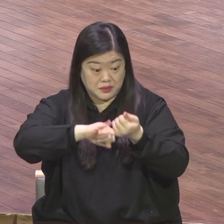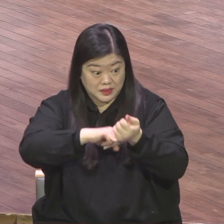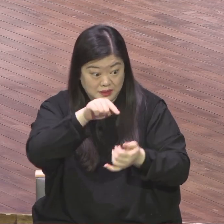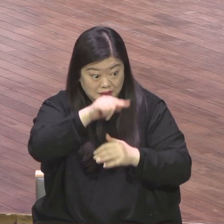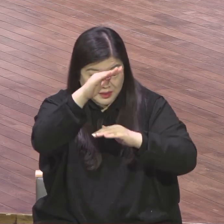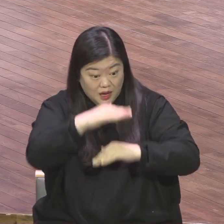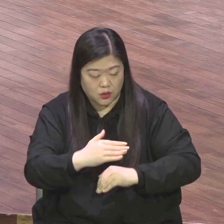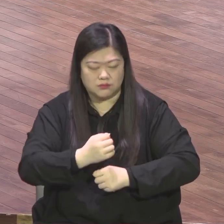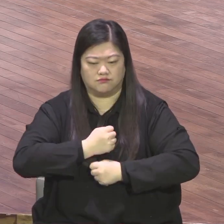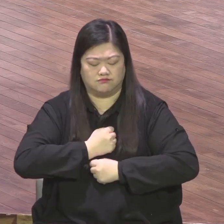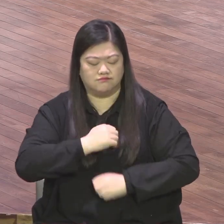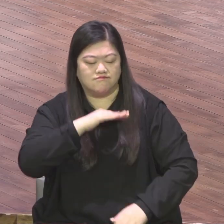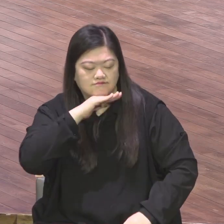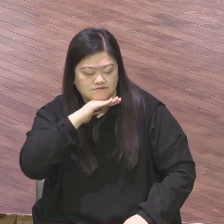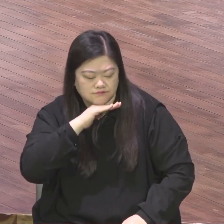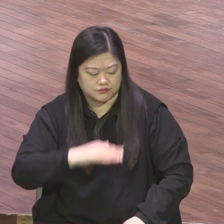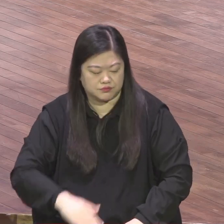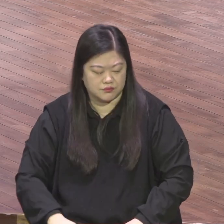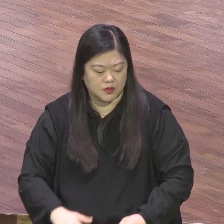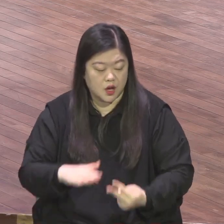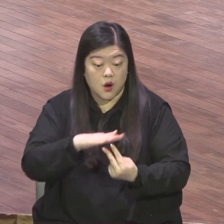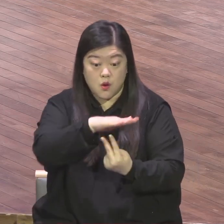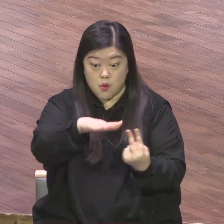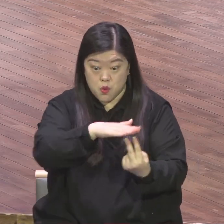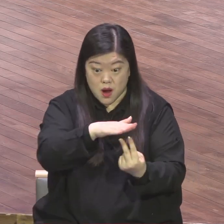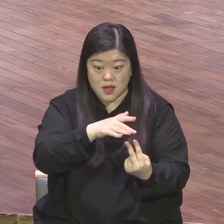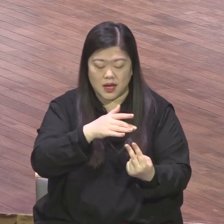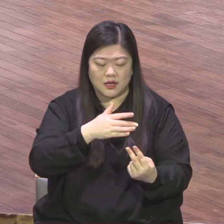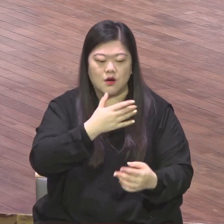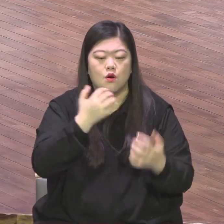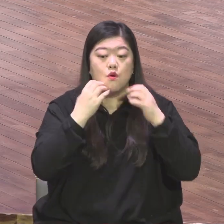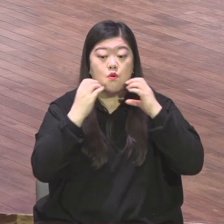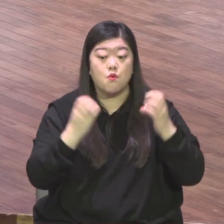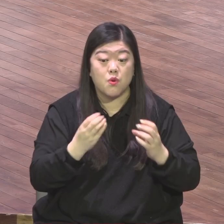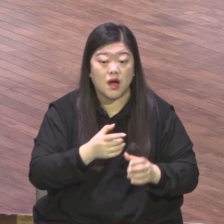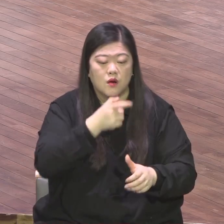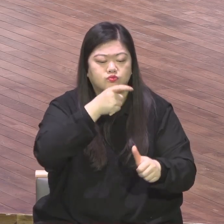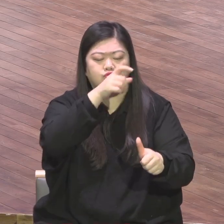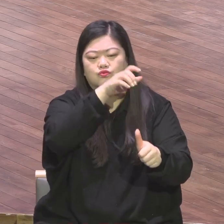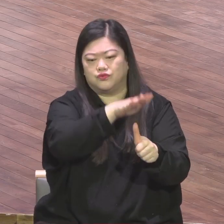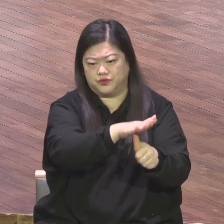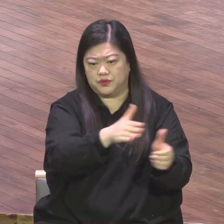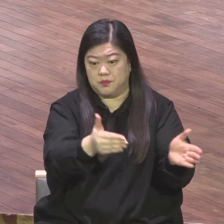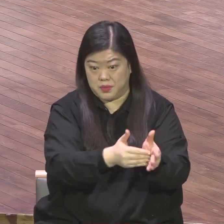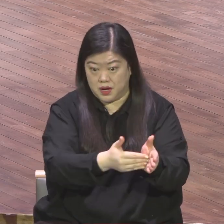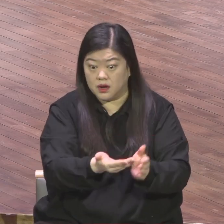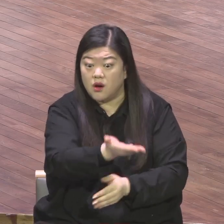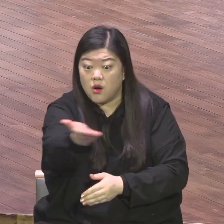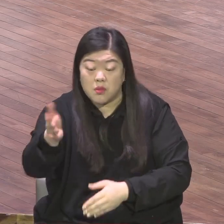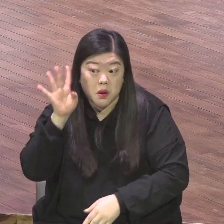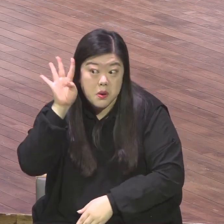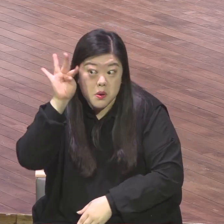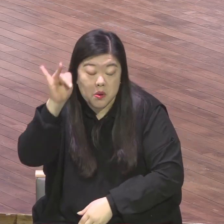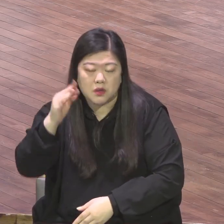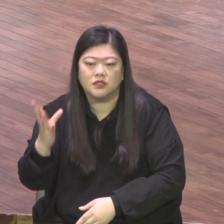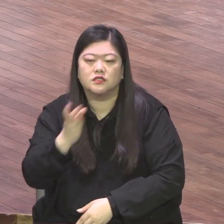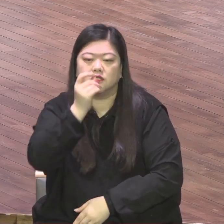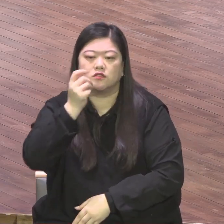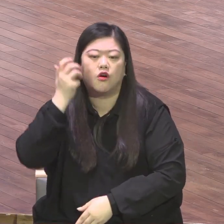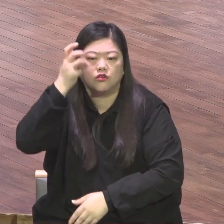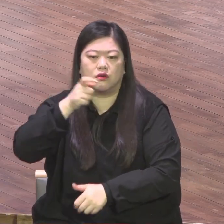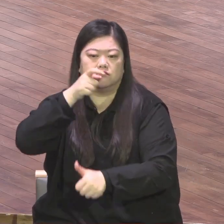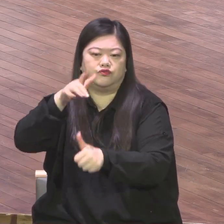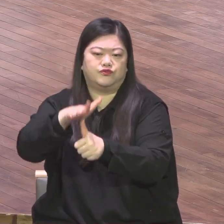것을 기다리라. 요한은 물로 세례를 베풀었으나 너희는 몇 날이 못되어 성령으로 세례를 받으리라